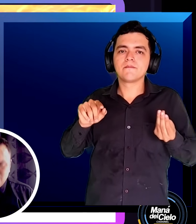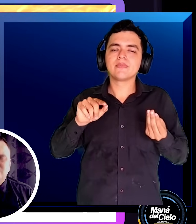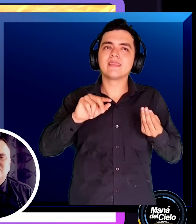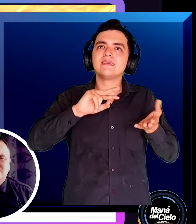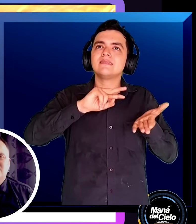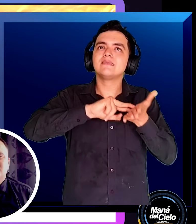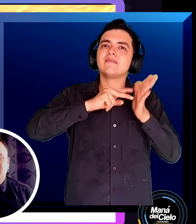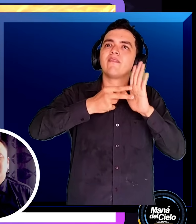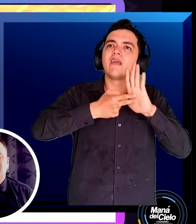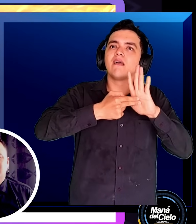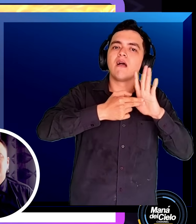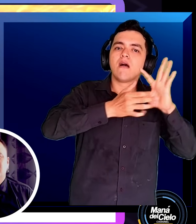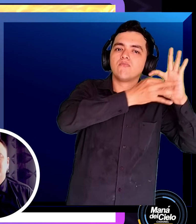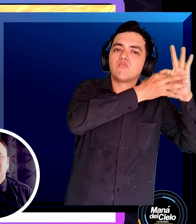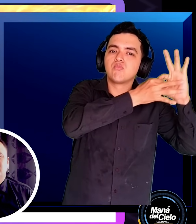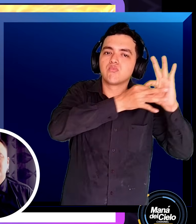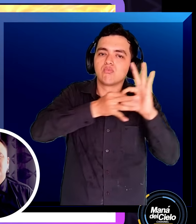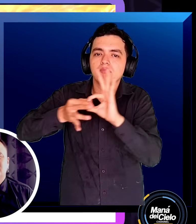Eso sí,